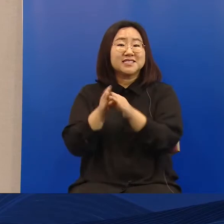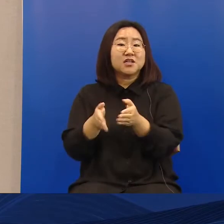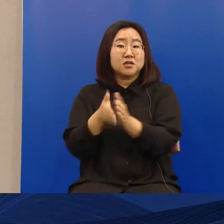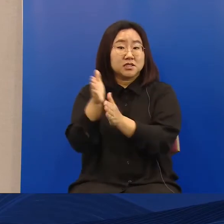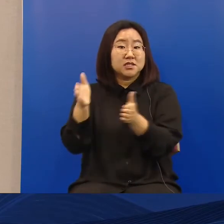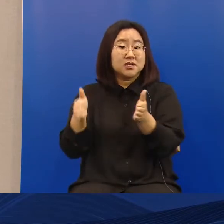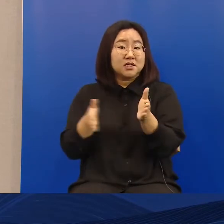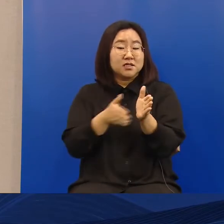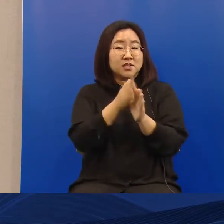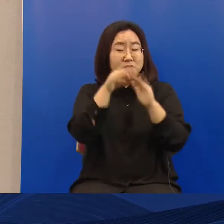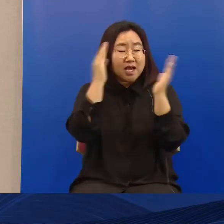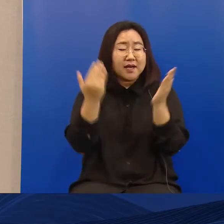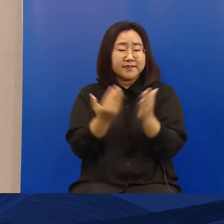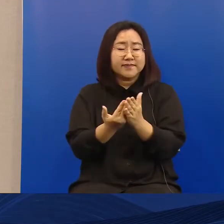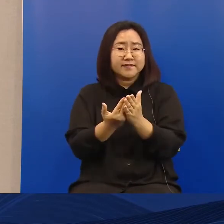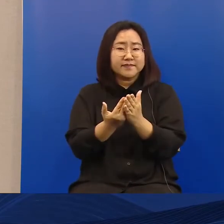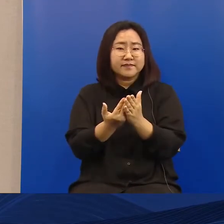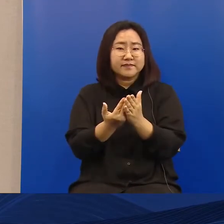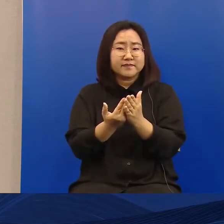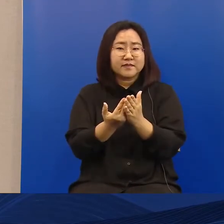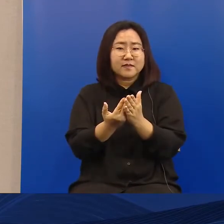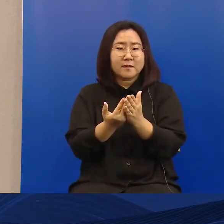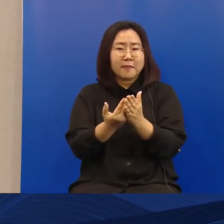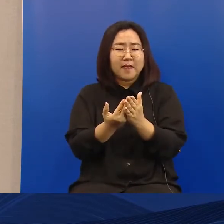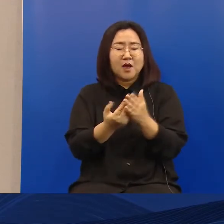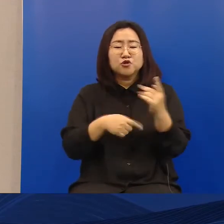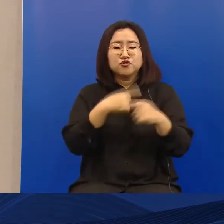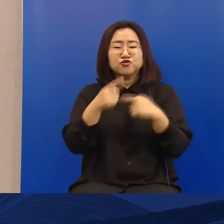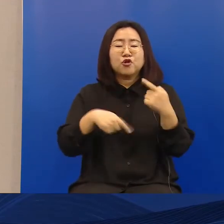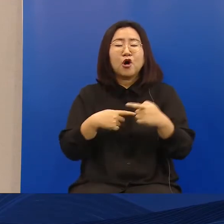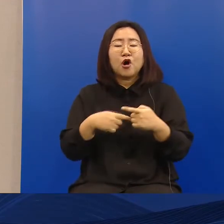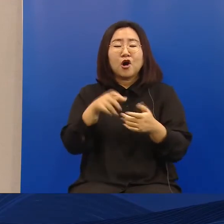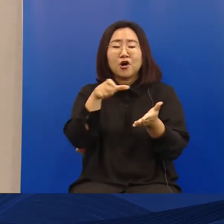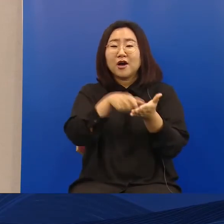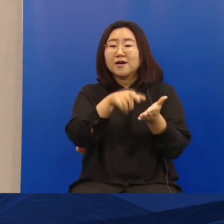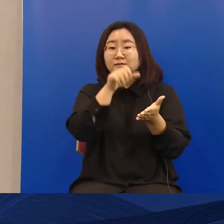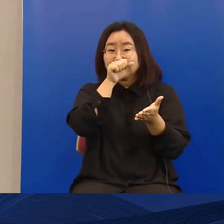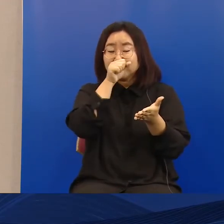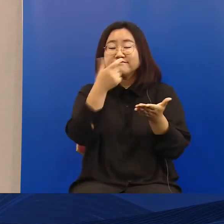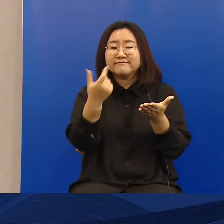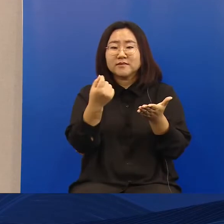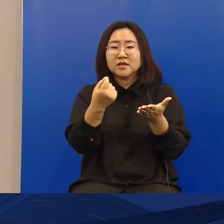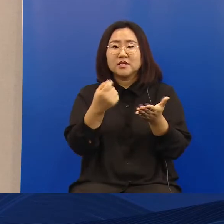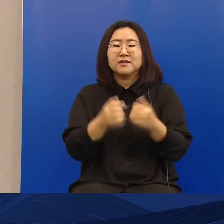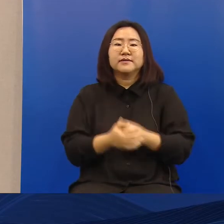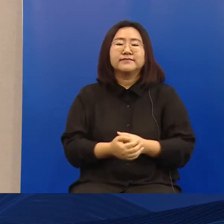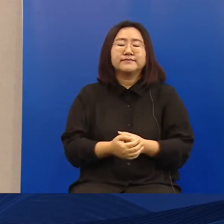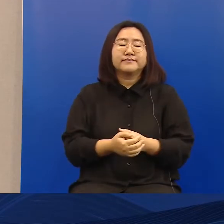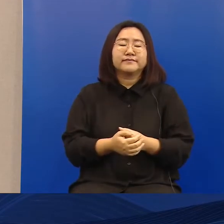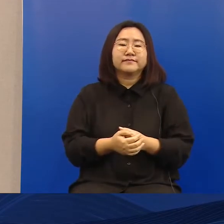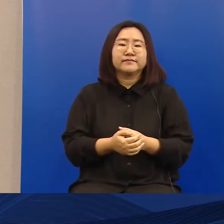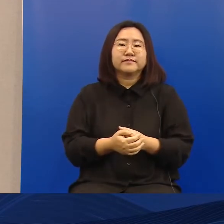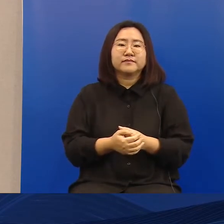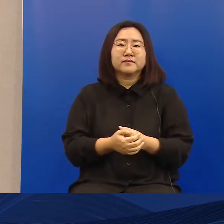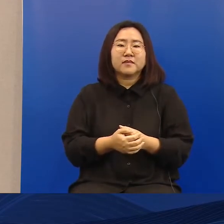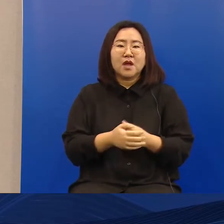본격 영역으로서 도정이 좀 미쳤으면 좋겠다는 생각이 듭니다. 농인들이 쉽게 공공